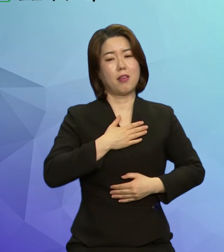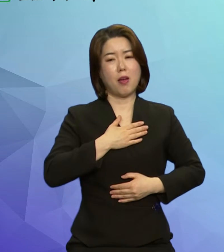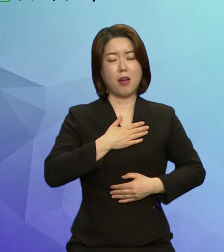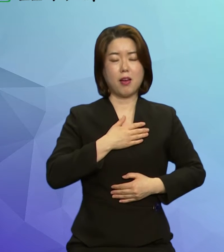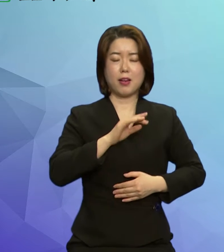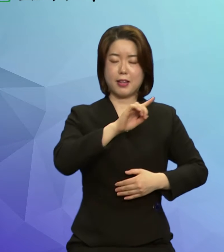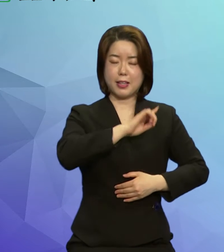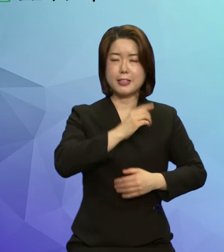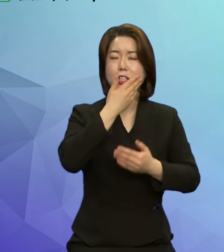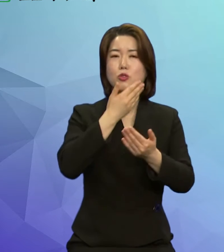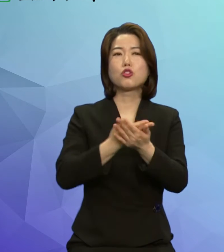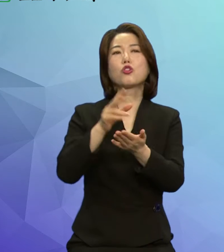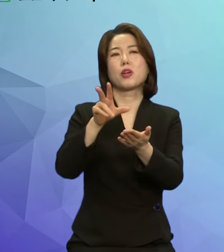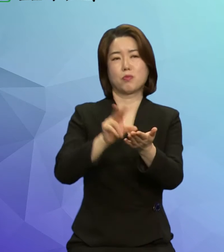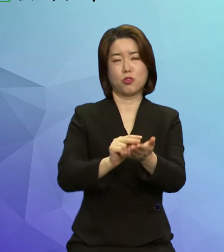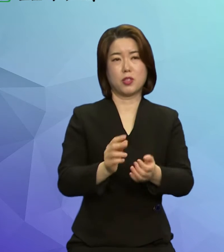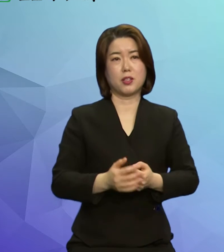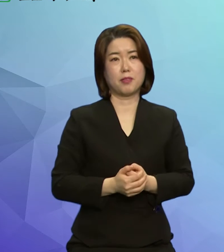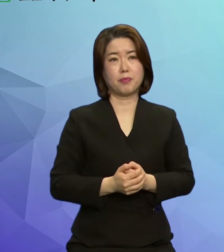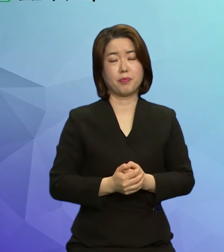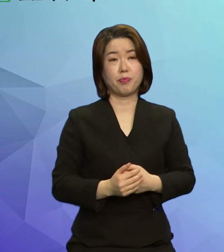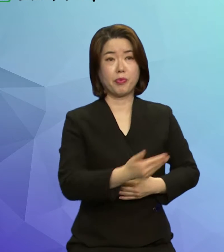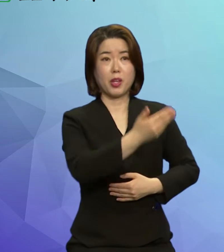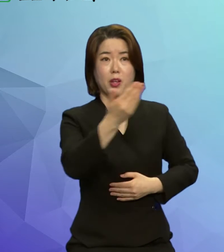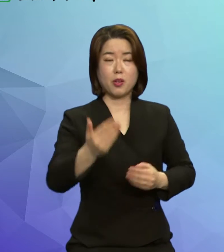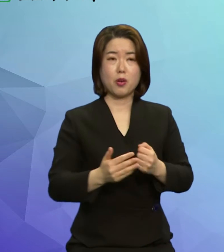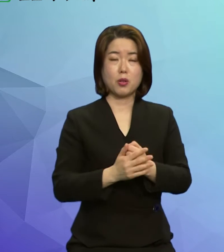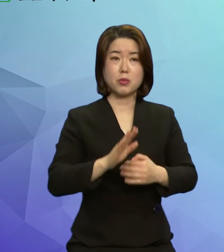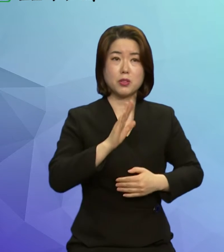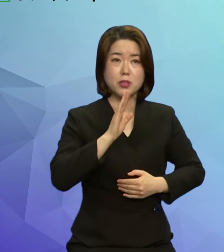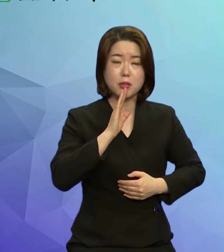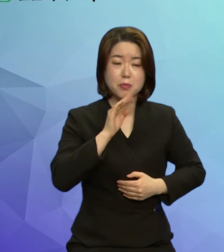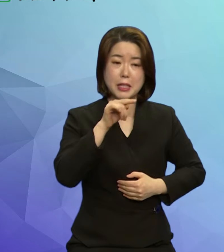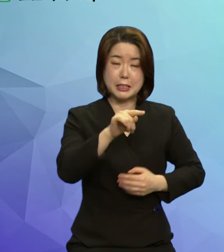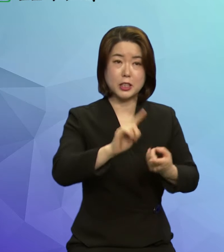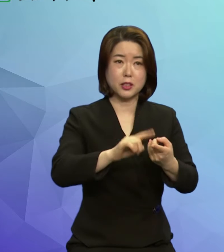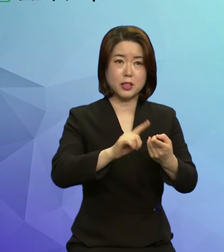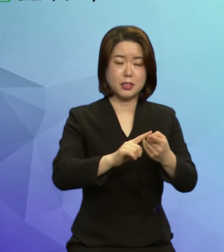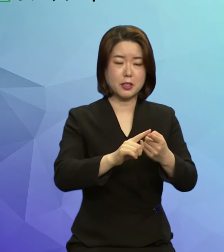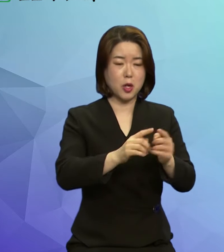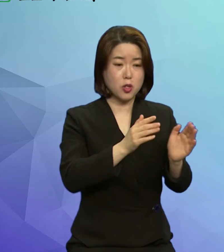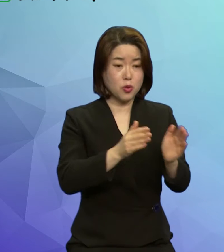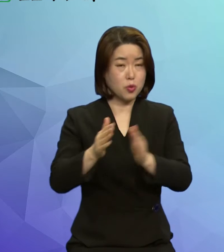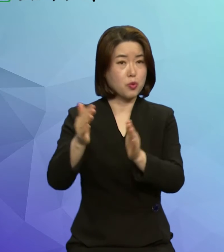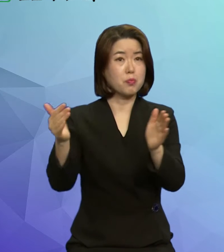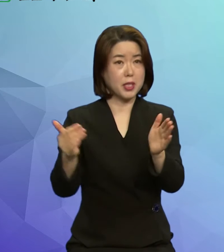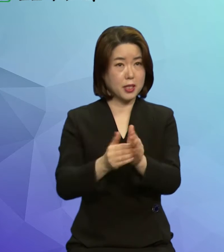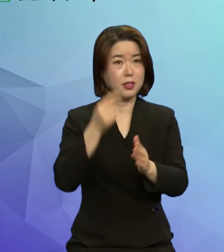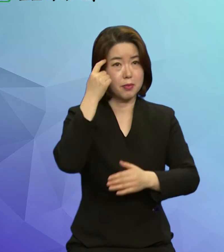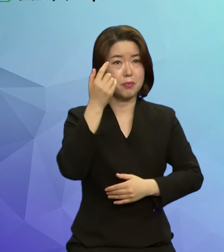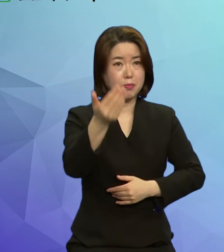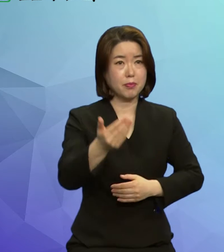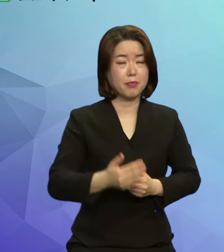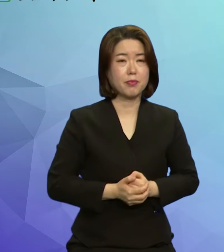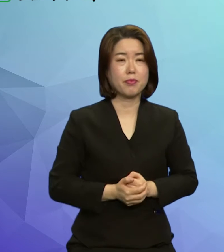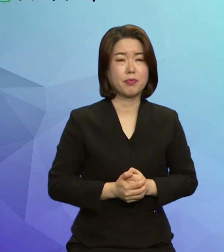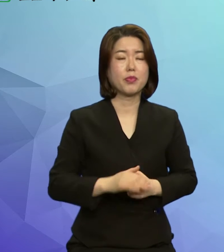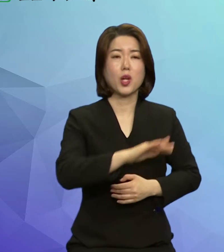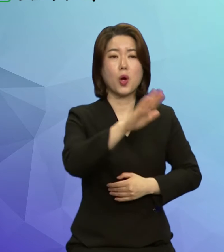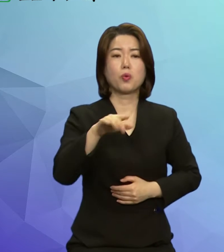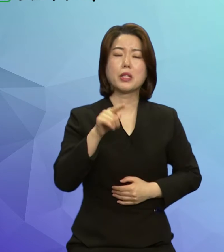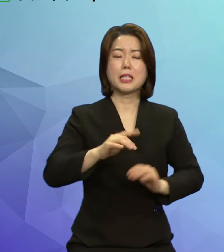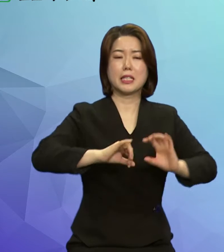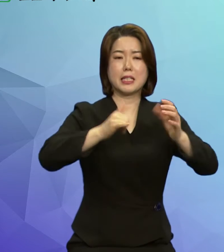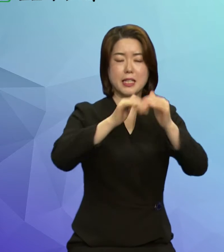중요한 문제입니다. 여러분은 그 점에 대해서 정말 준비되어져 있습니까? 우리는 이